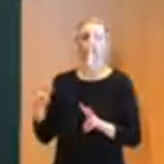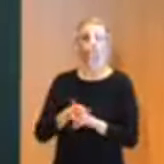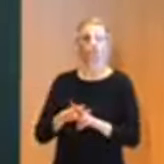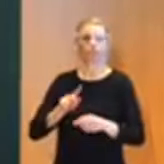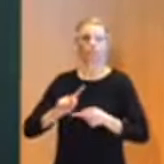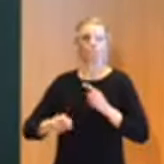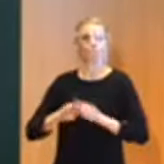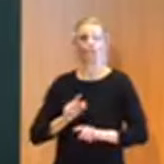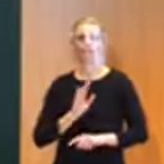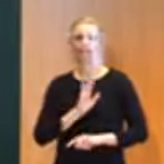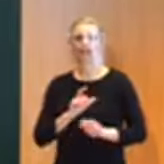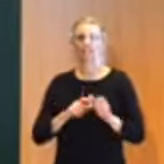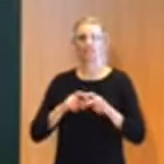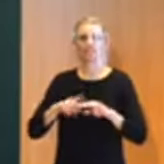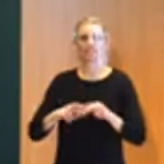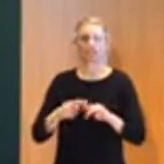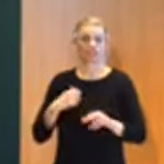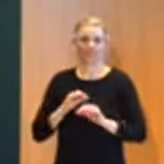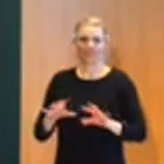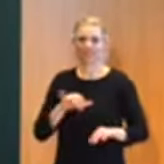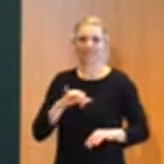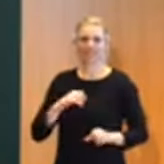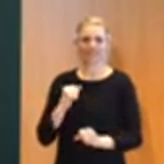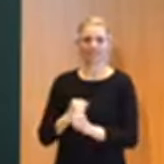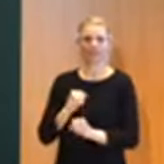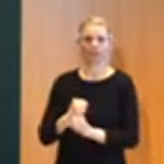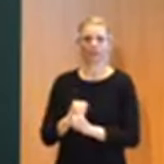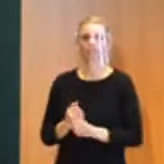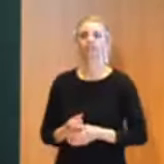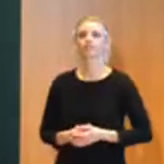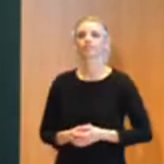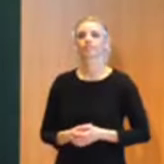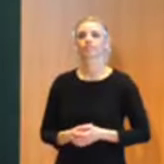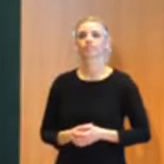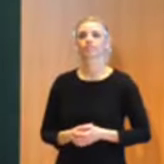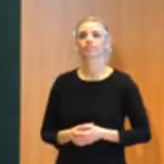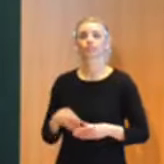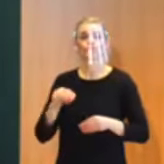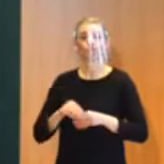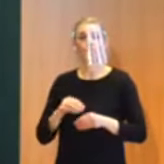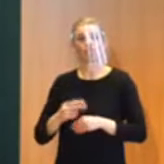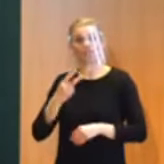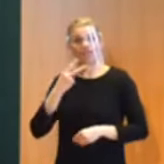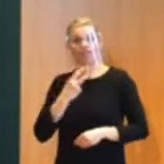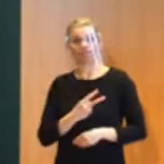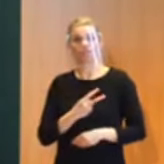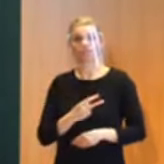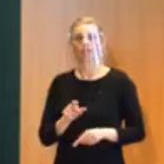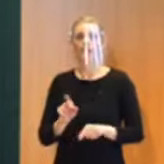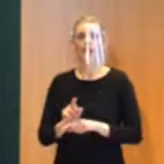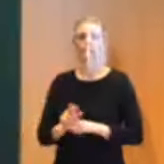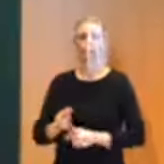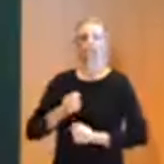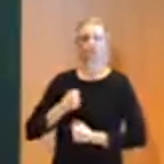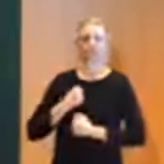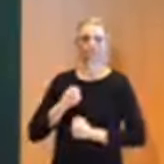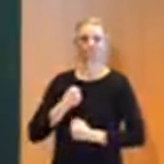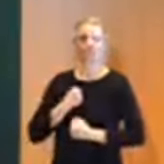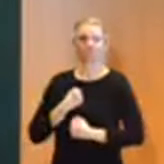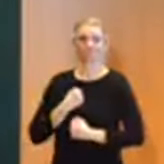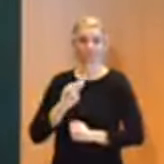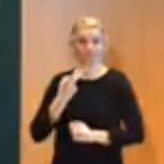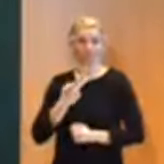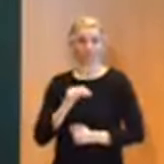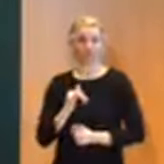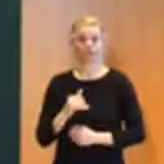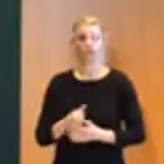SaS. Tu si vieme tvoriť sami. To hovorí na to, že to býva osobné, nebo nie je dobrovoľné, bo asi pre nie je jednotlivé. Máme